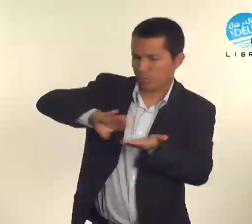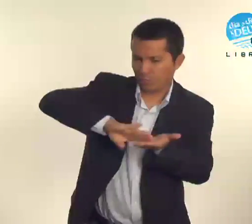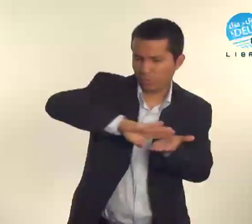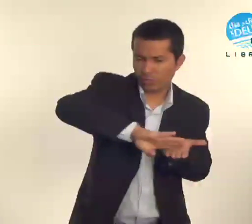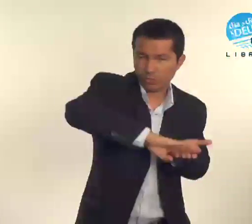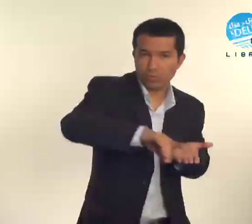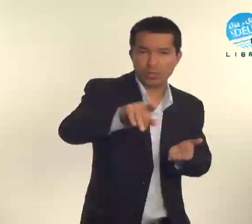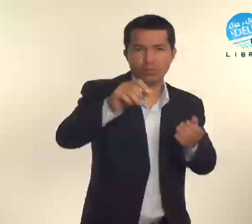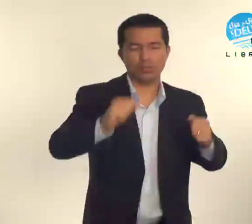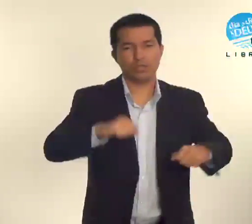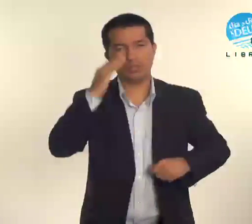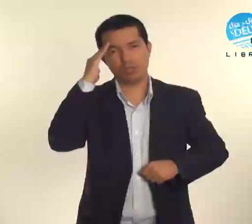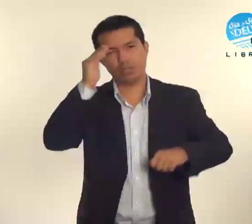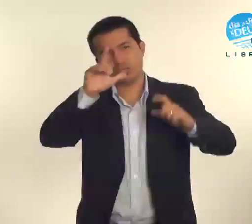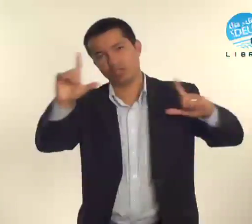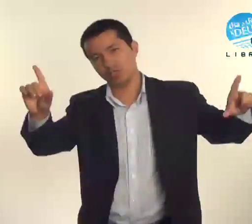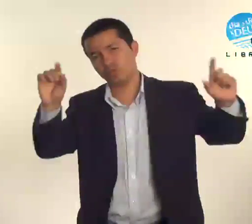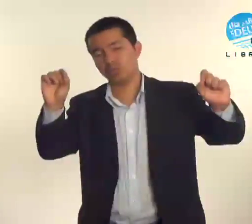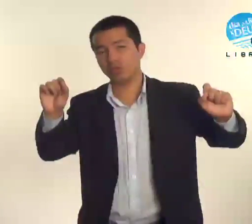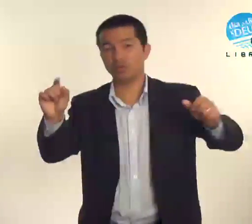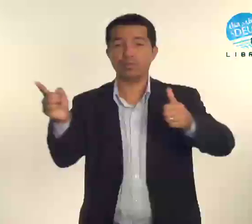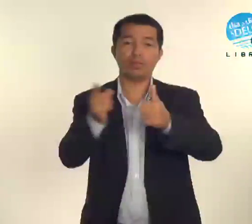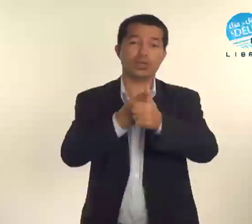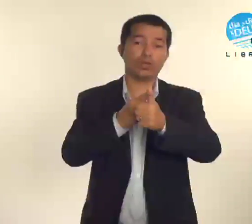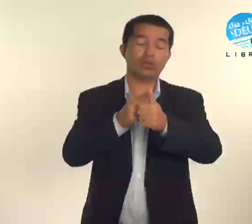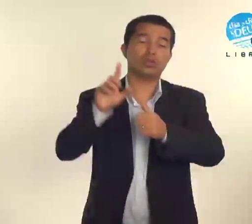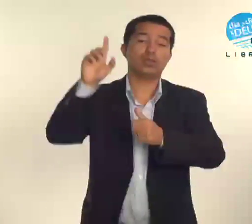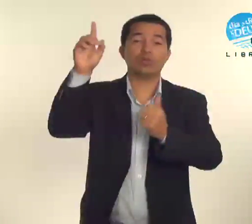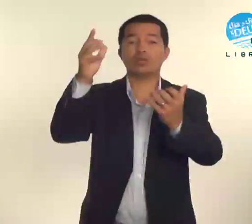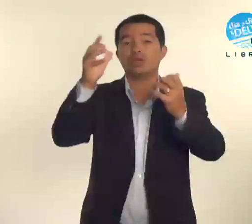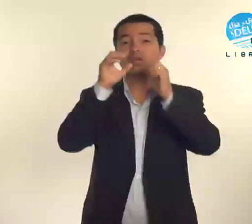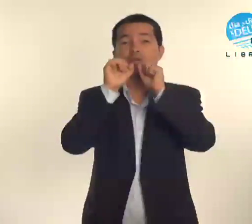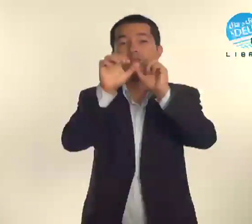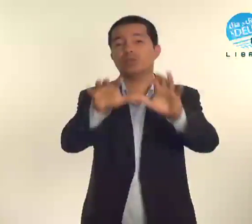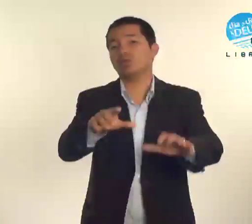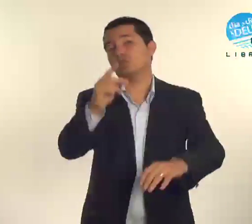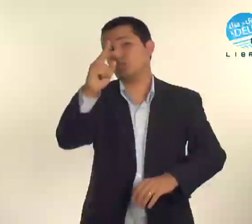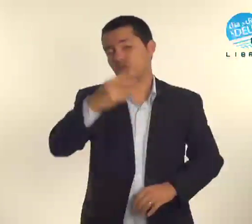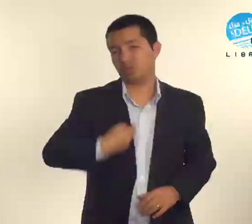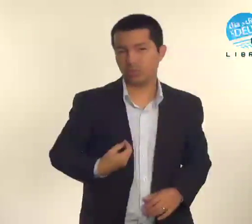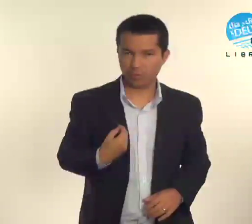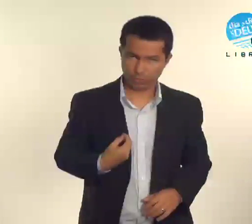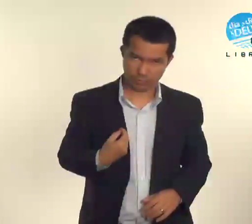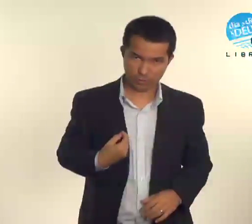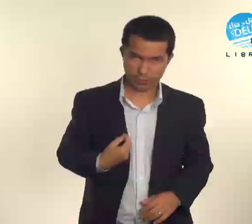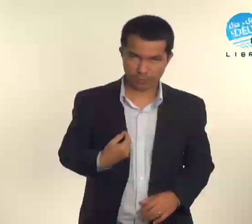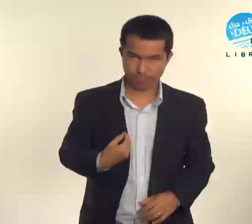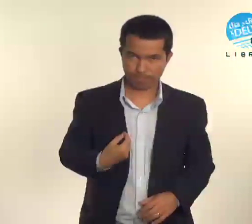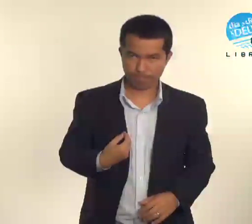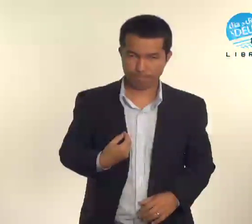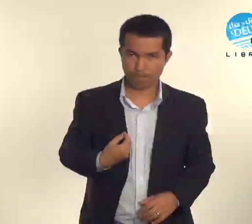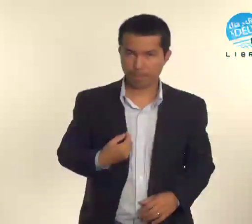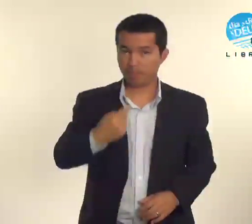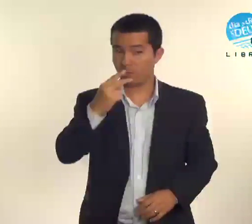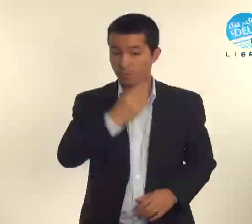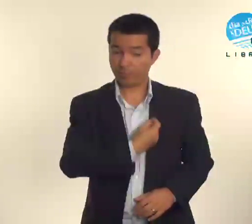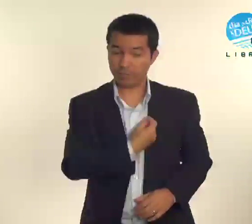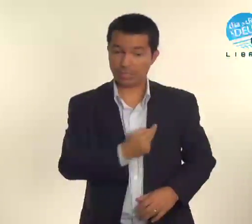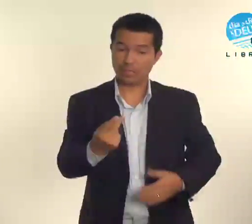ela precisa ser entendida. Primeiro, no sentido de que você reconhece que o rumo da tua vida está